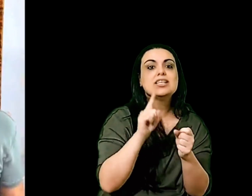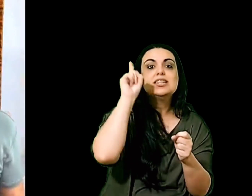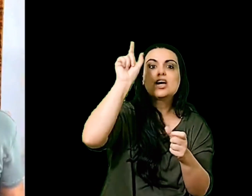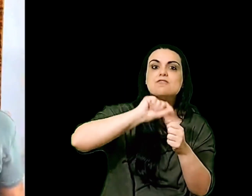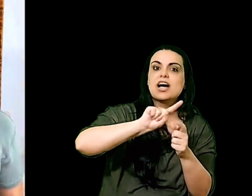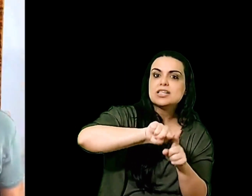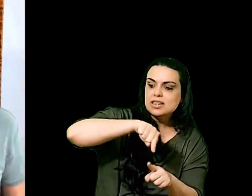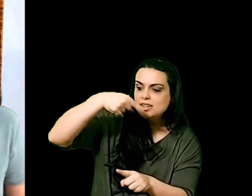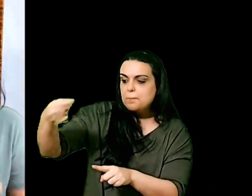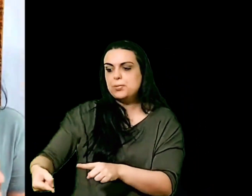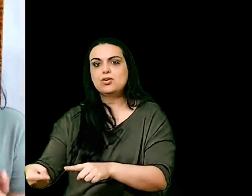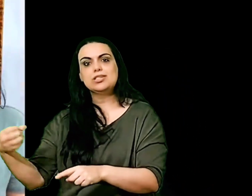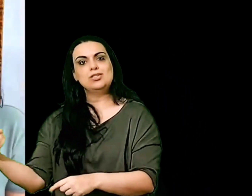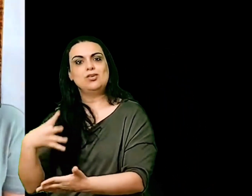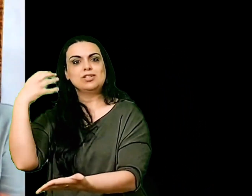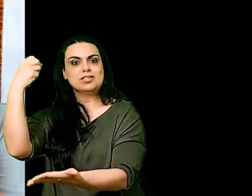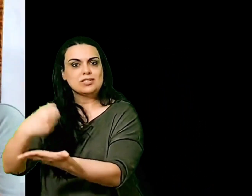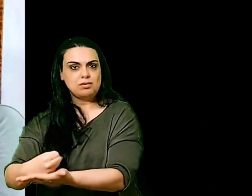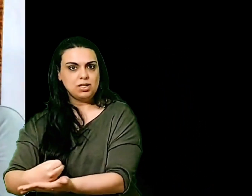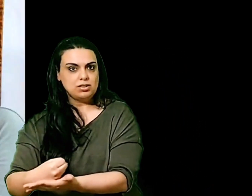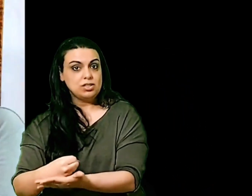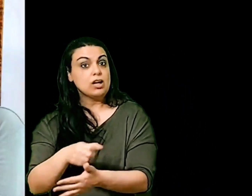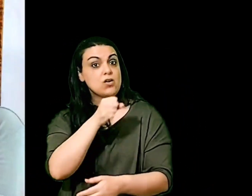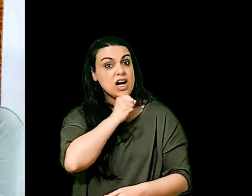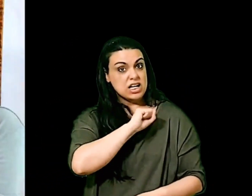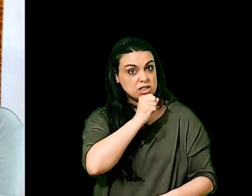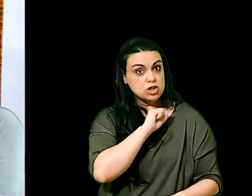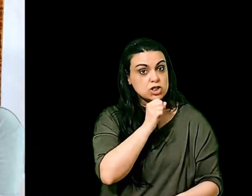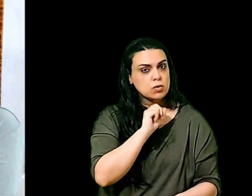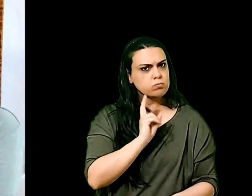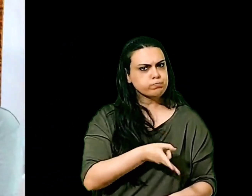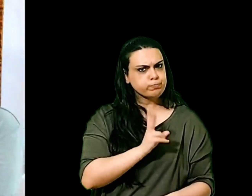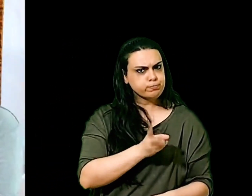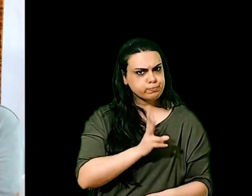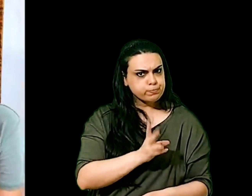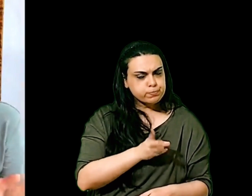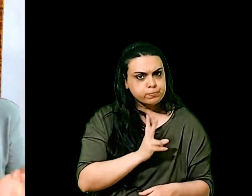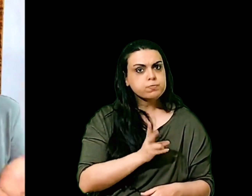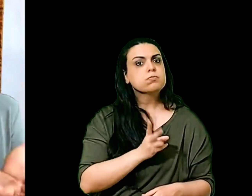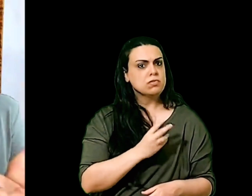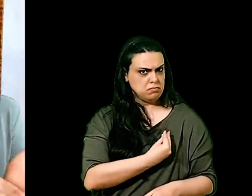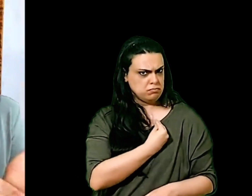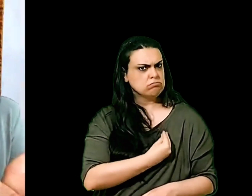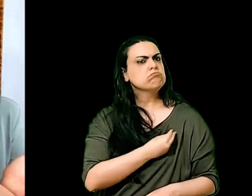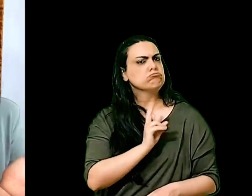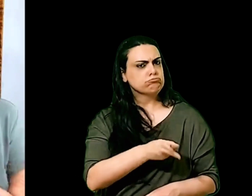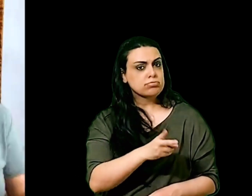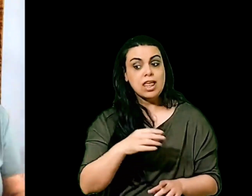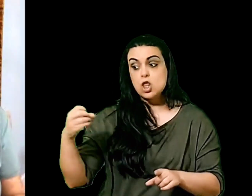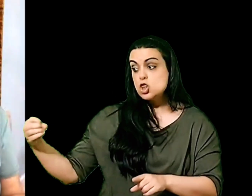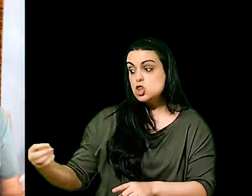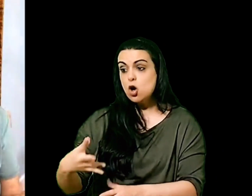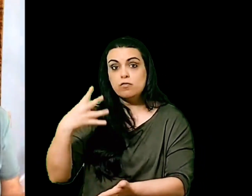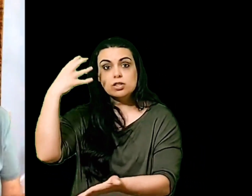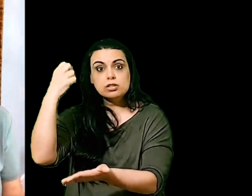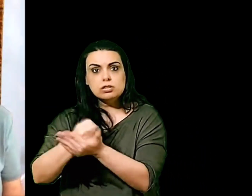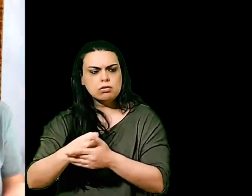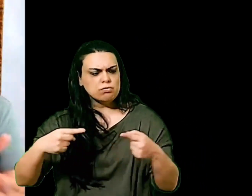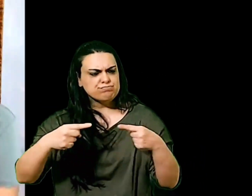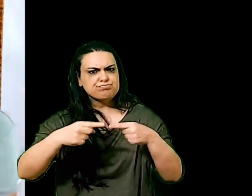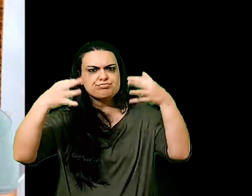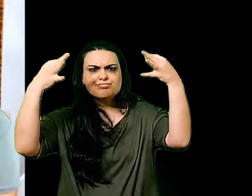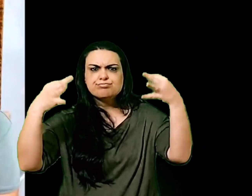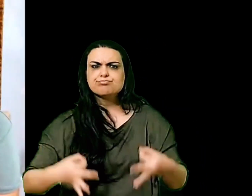faz depois. Então olha isso. O Antigo é preservado e o Novo, que é o Novo